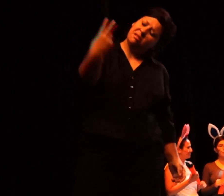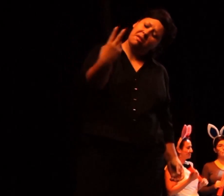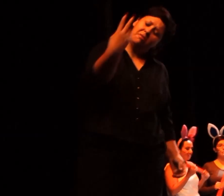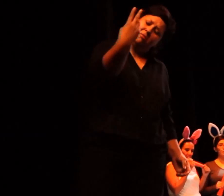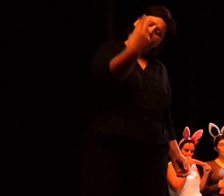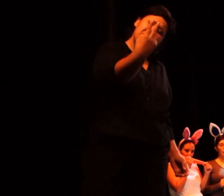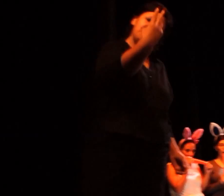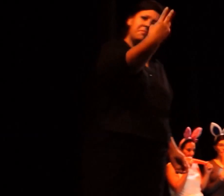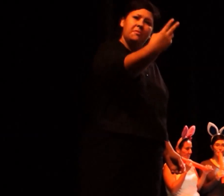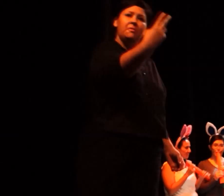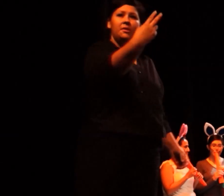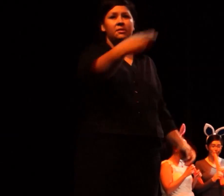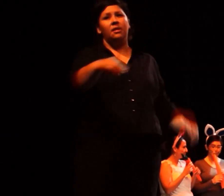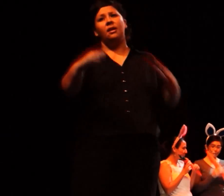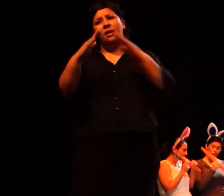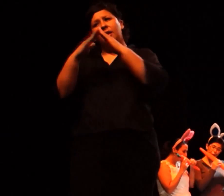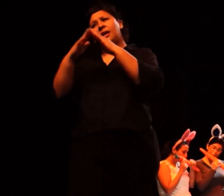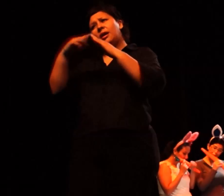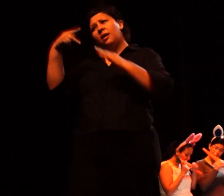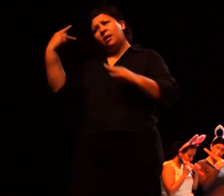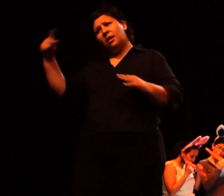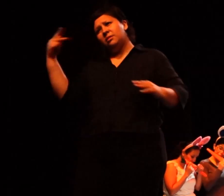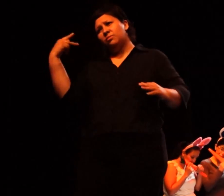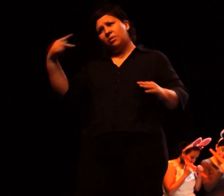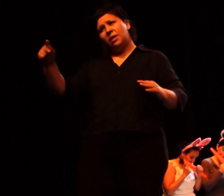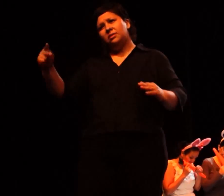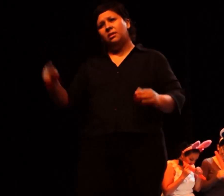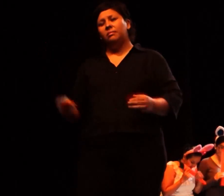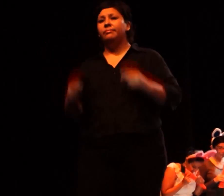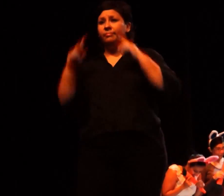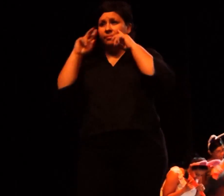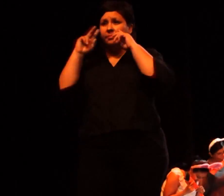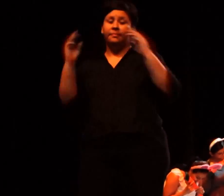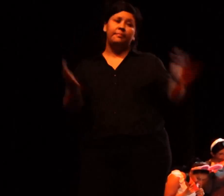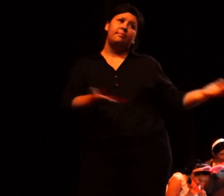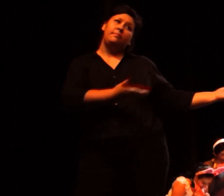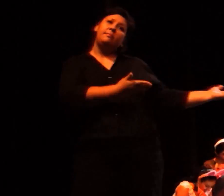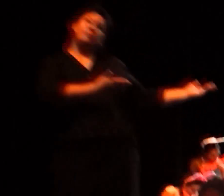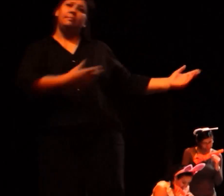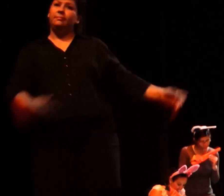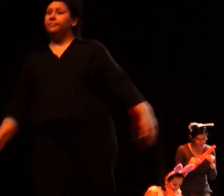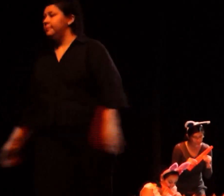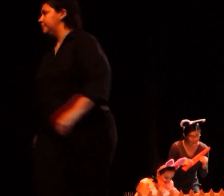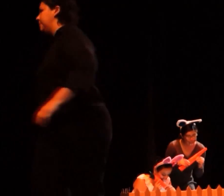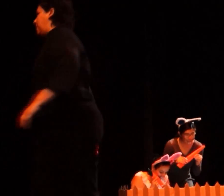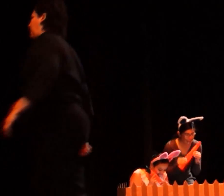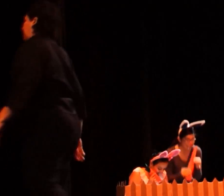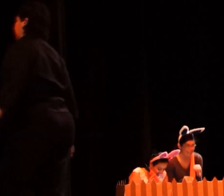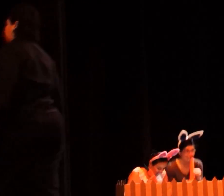Y los dos regresan muy tristes nuevamente a su casa. Veamos qué